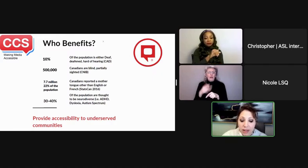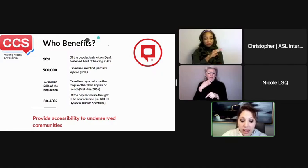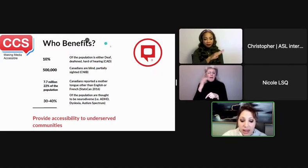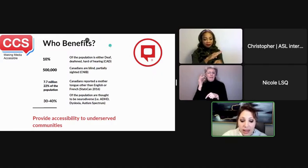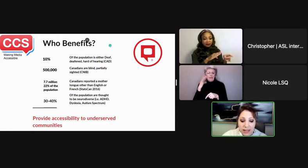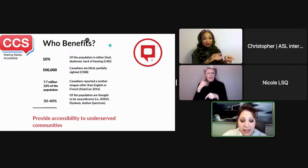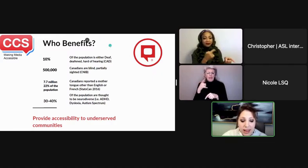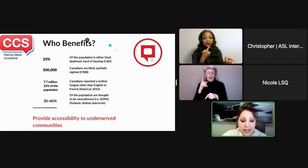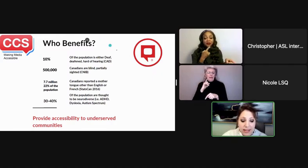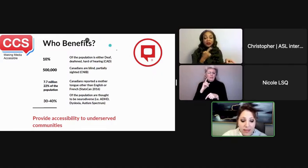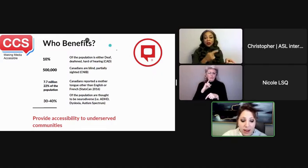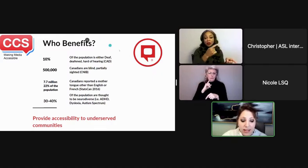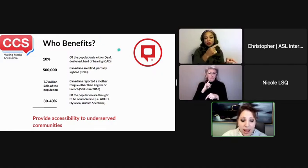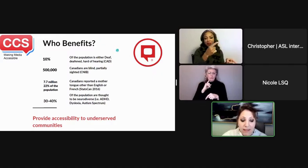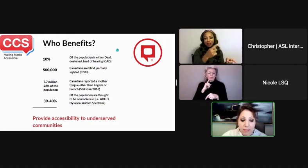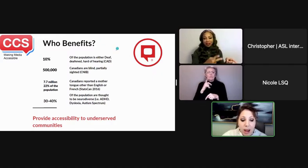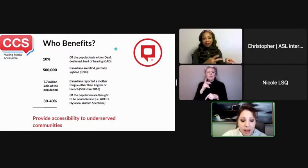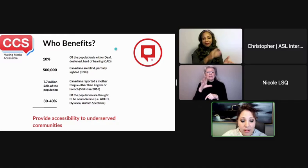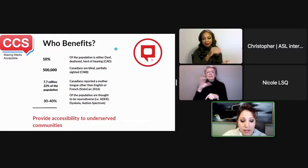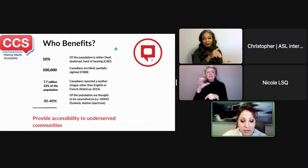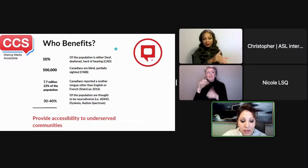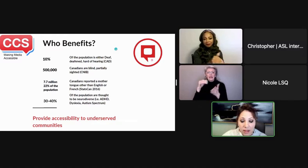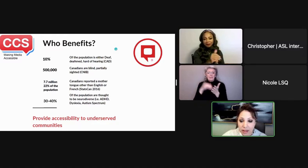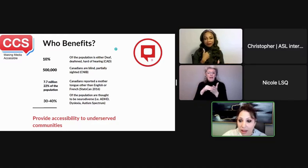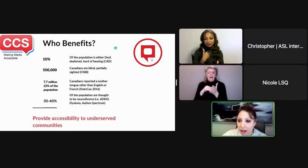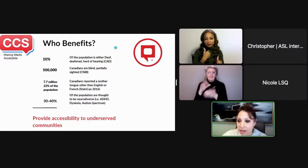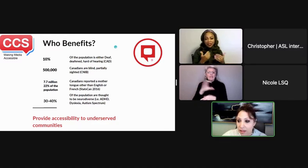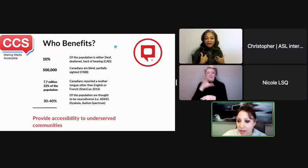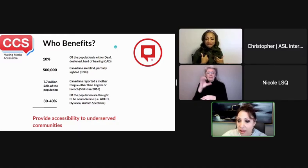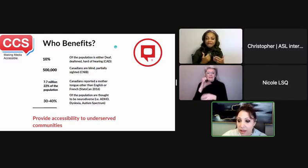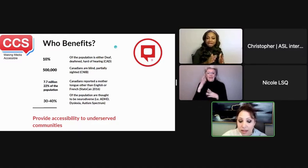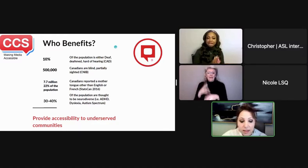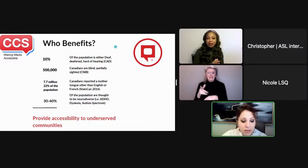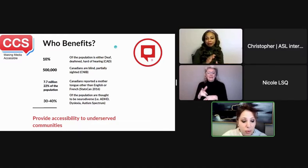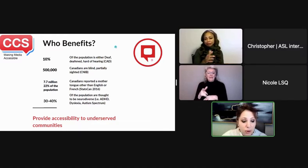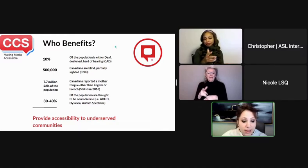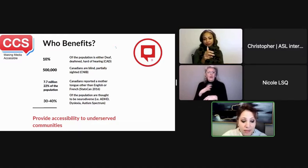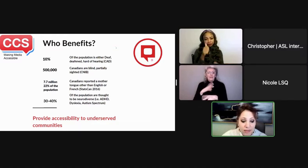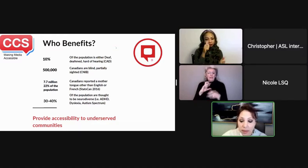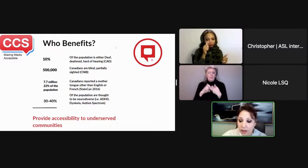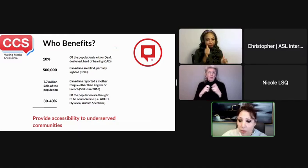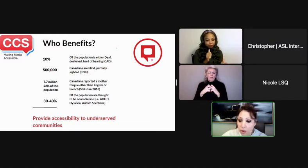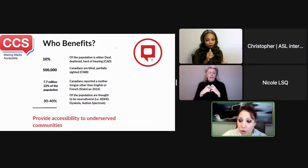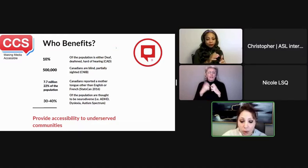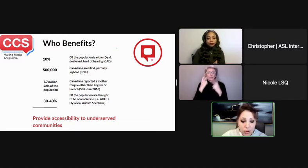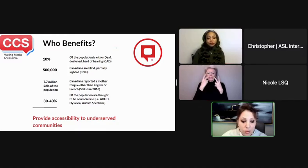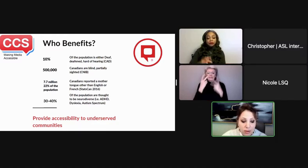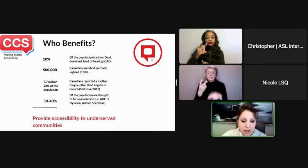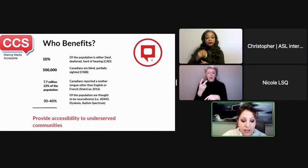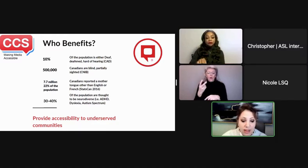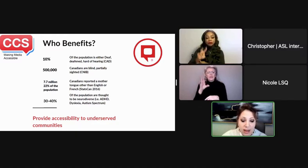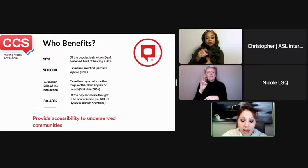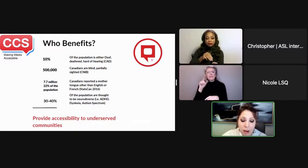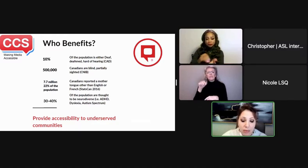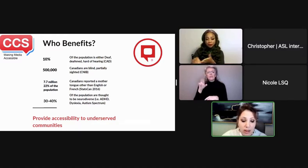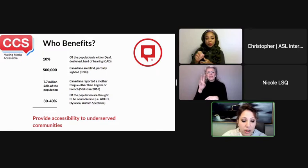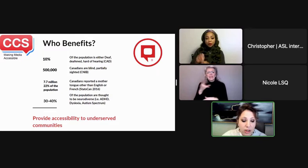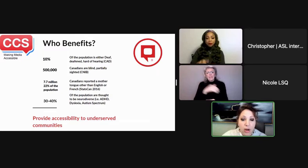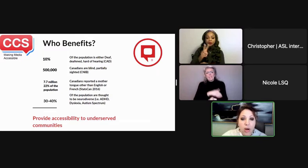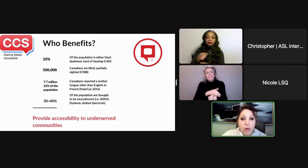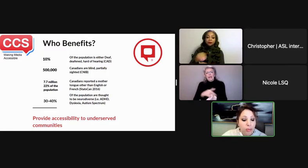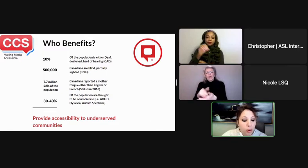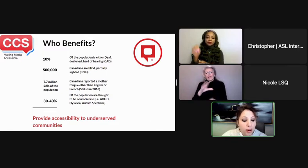sourde, 500 000 Canadiens ont des problèmes de vision, 7,7 millions de